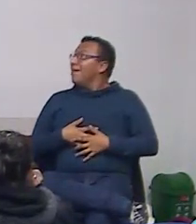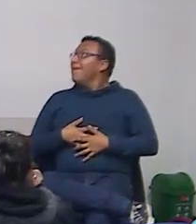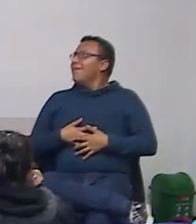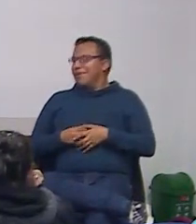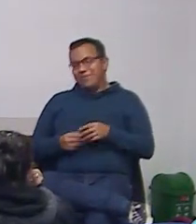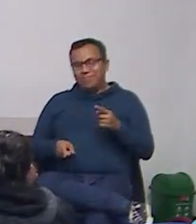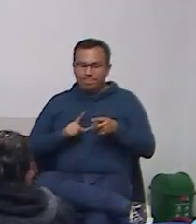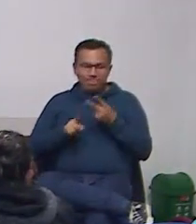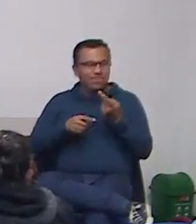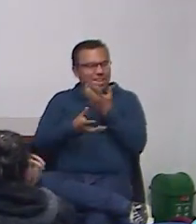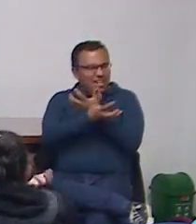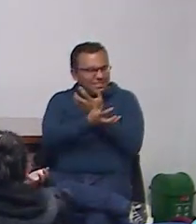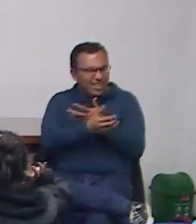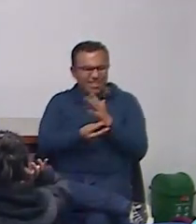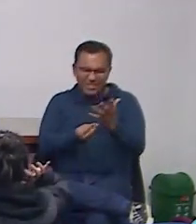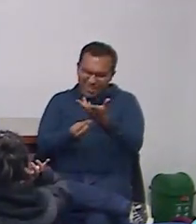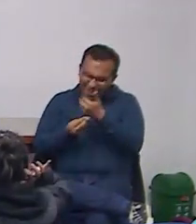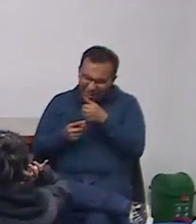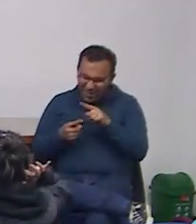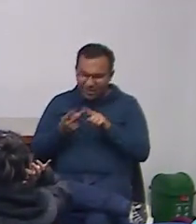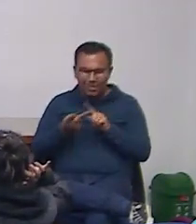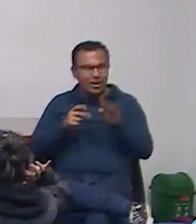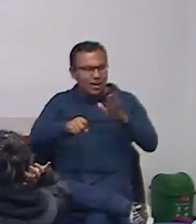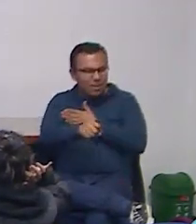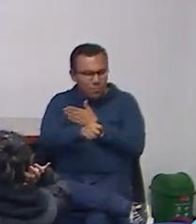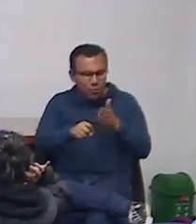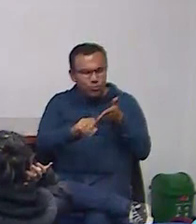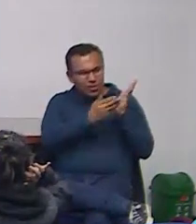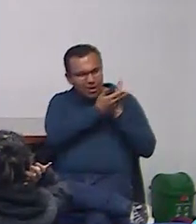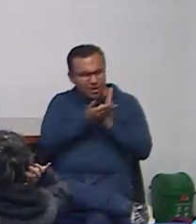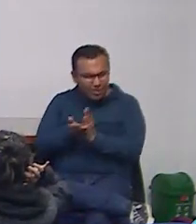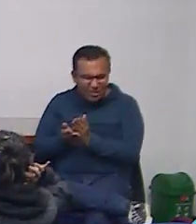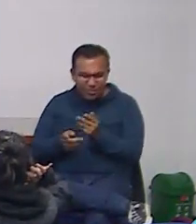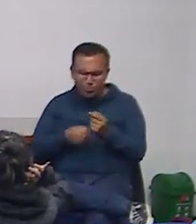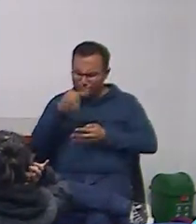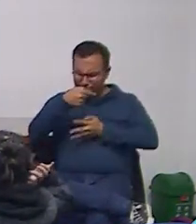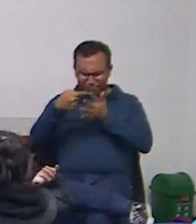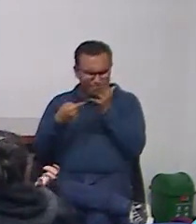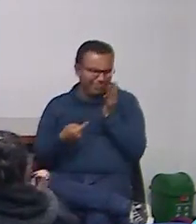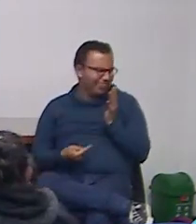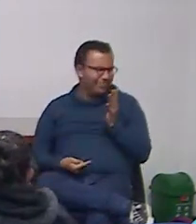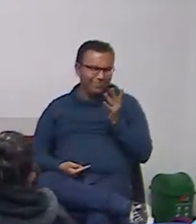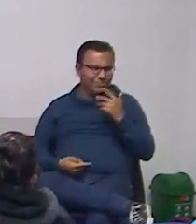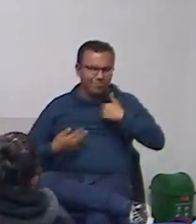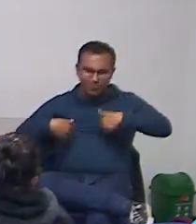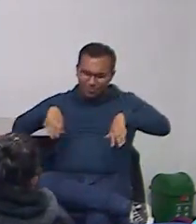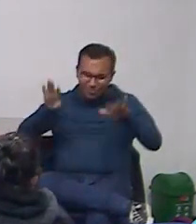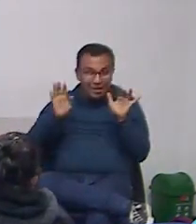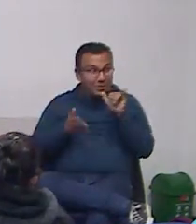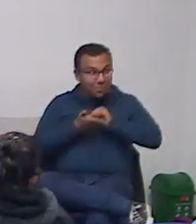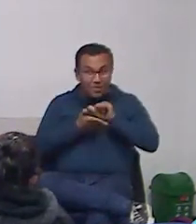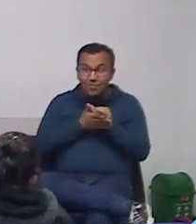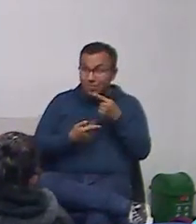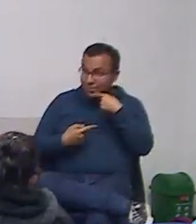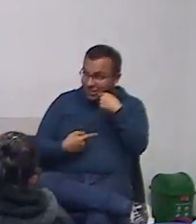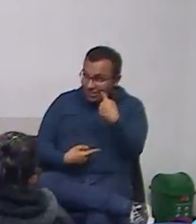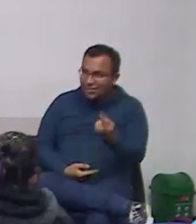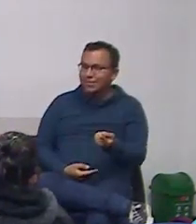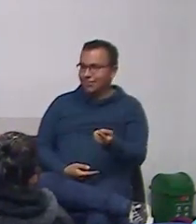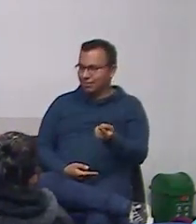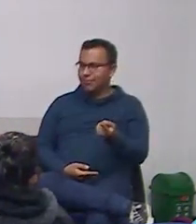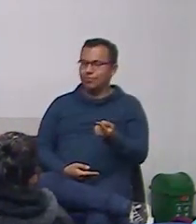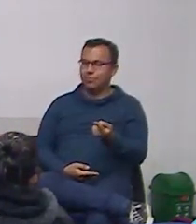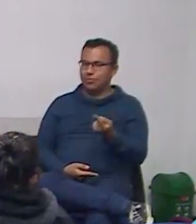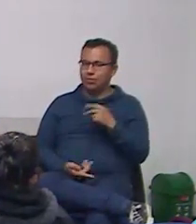importantes la ciencia el arte eh la música la literatura todo todo Es un complemento Entonces cuando yo les decía al principio que que el